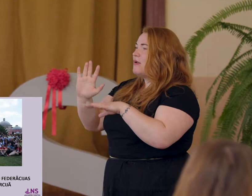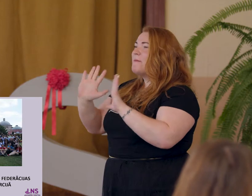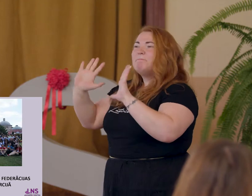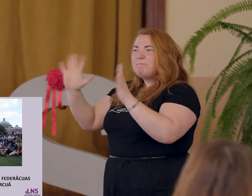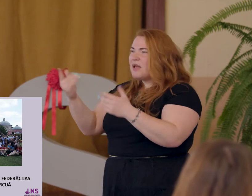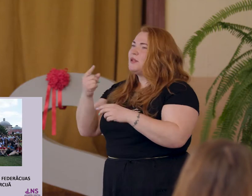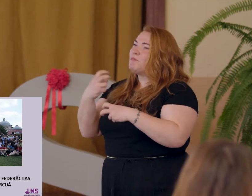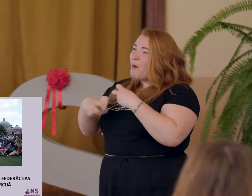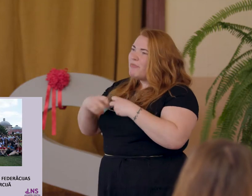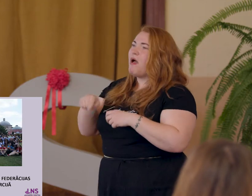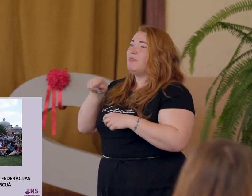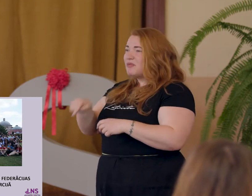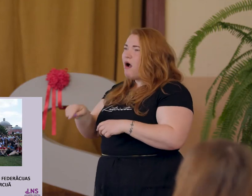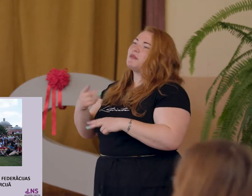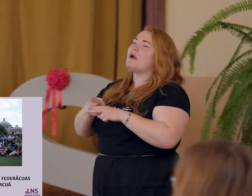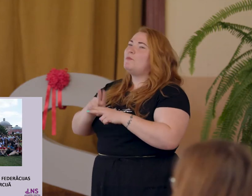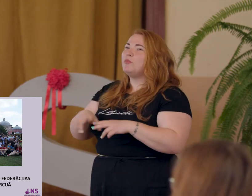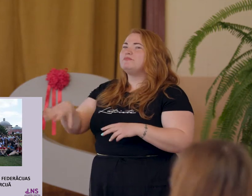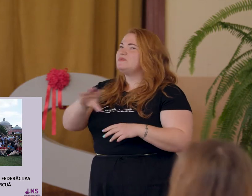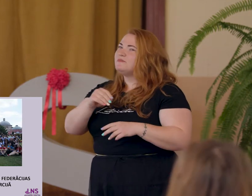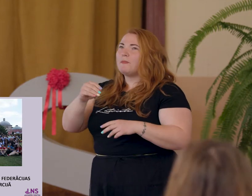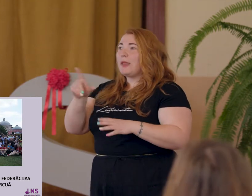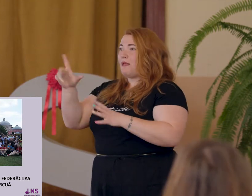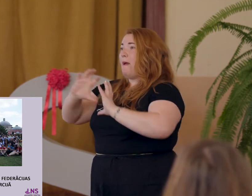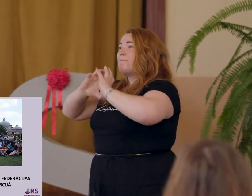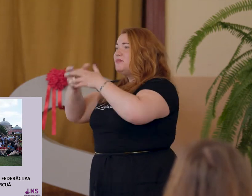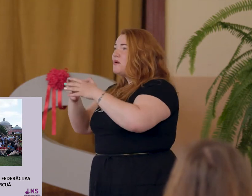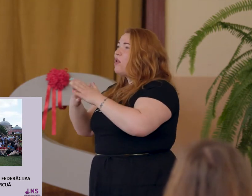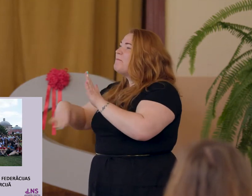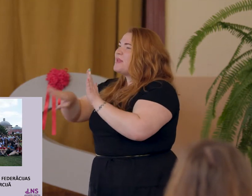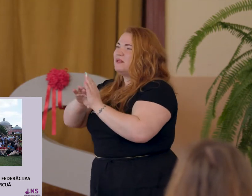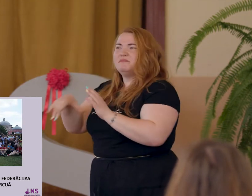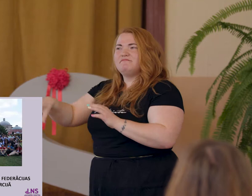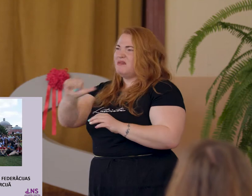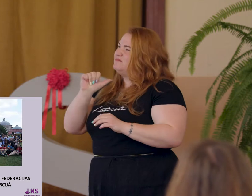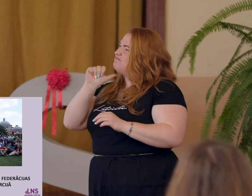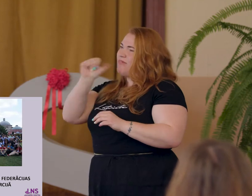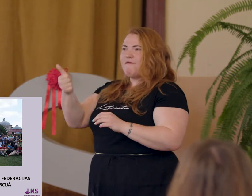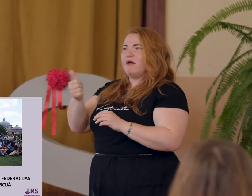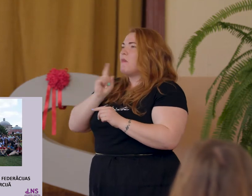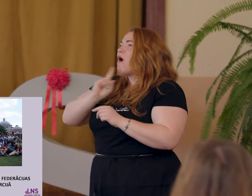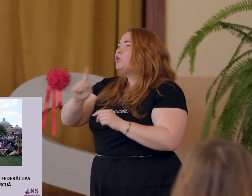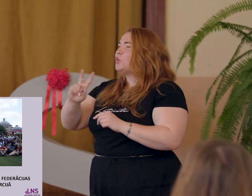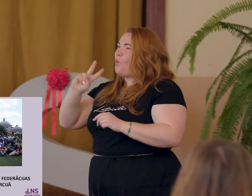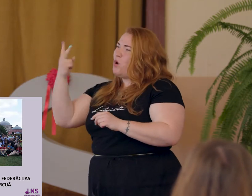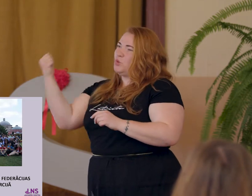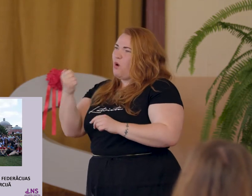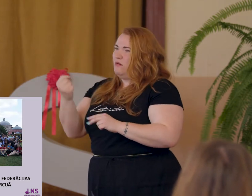saka prezentāciju, bet ir problēma ir tā, kad mums pasaulē piedalīties tajā